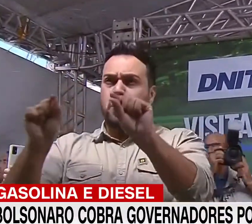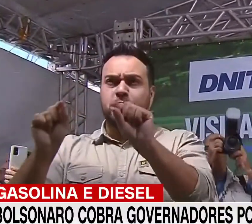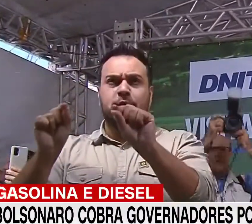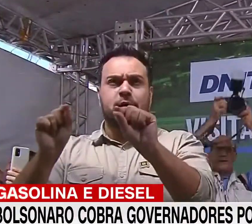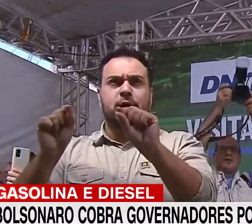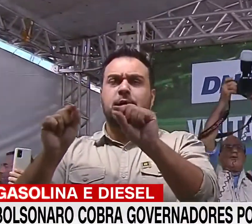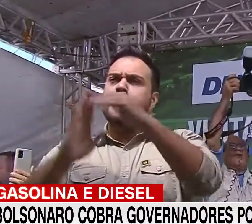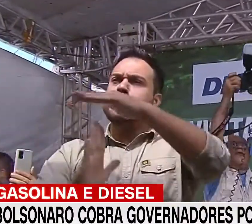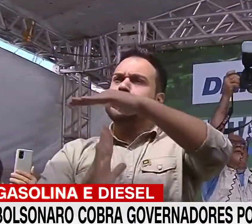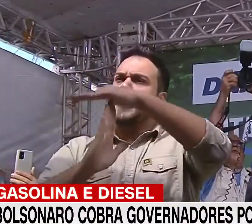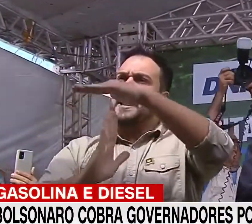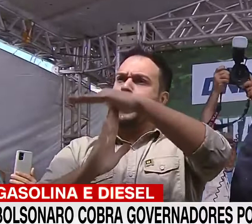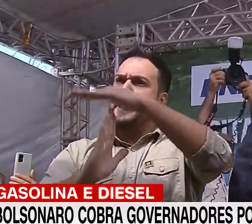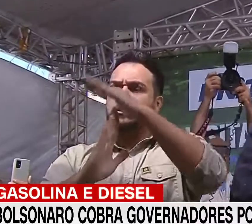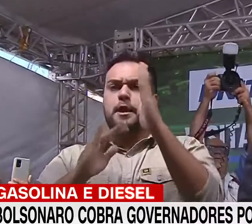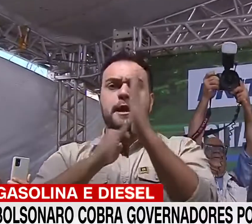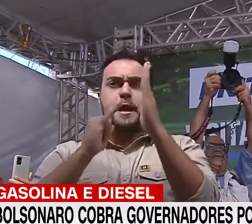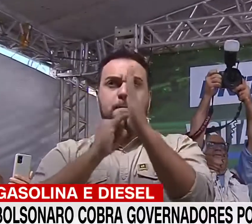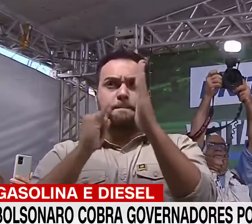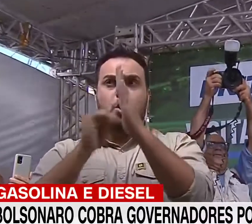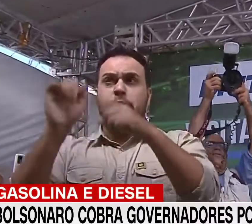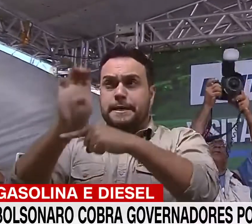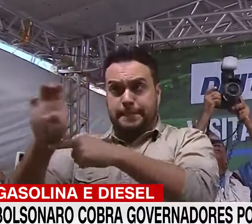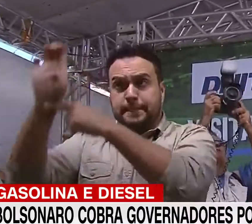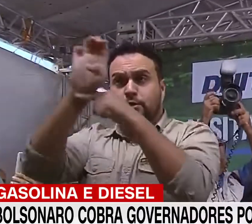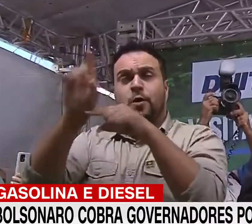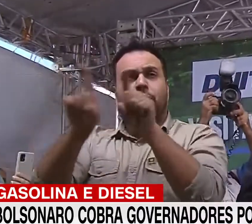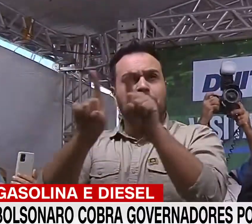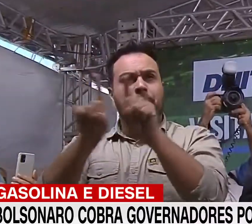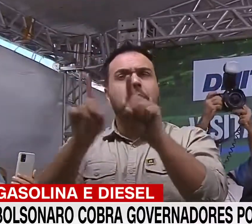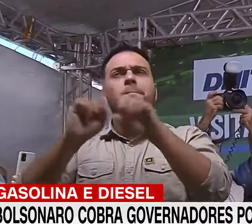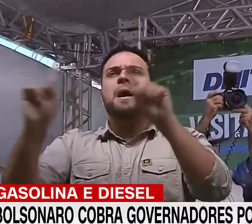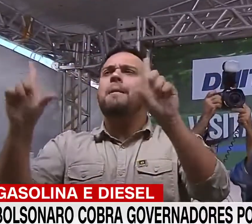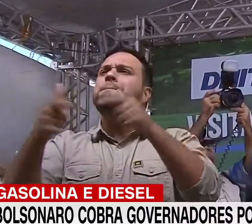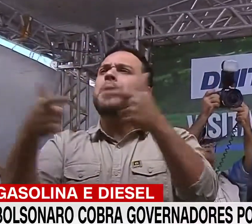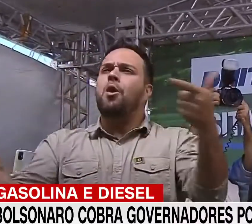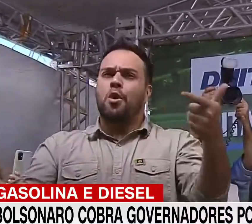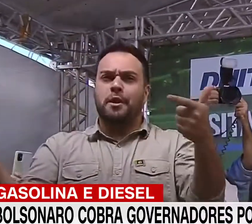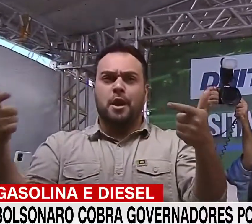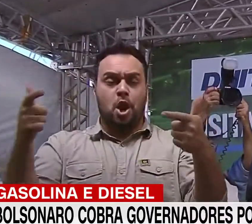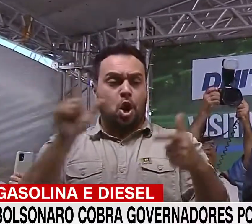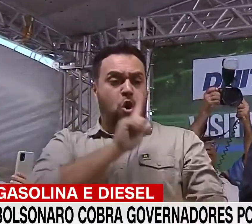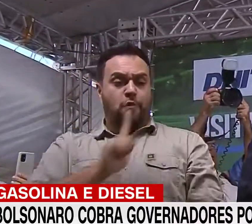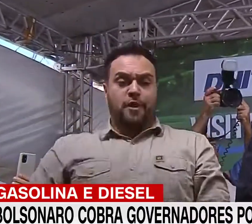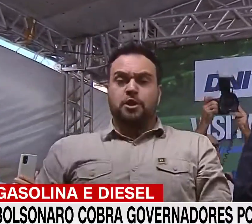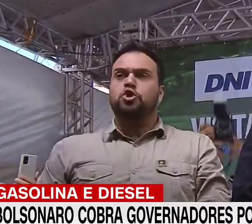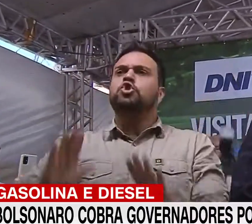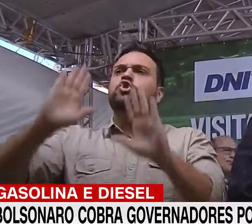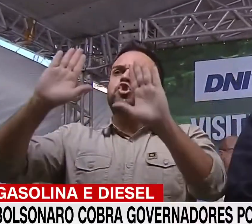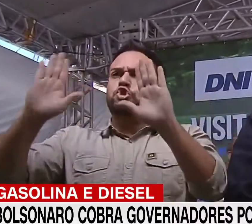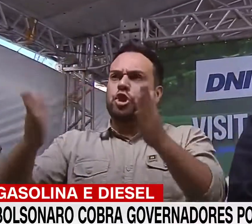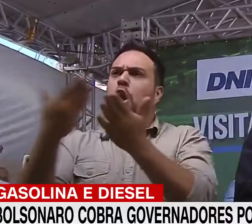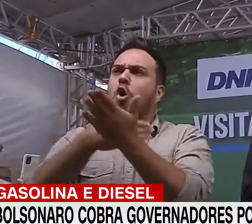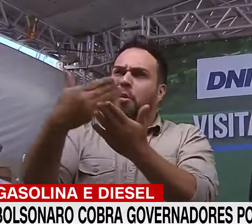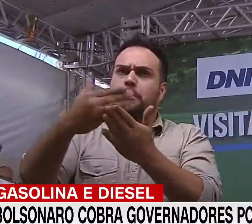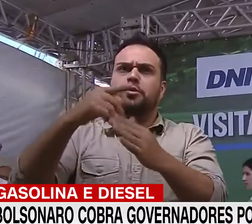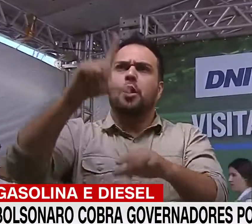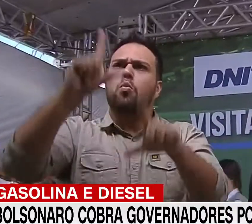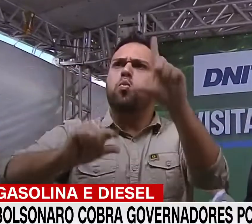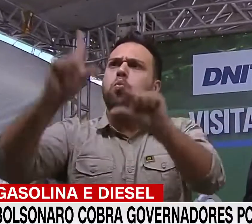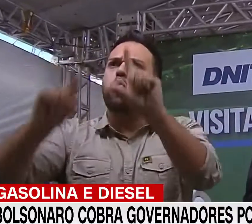estabelecesse o teto dos impostos estaduais a maioria dos governadores já começaram a reduzir